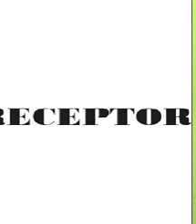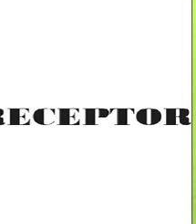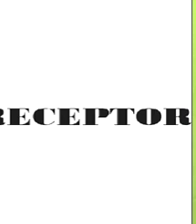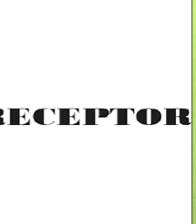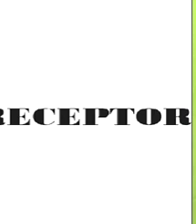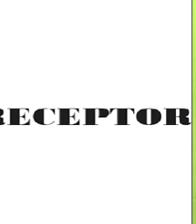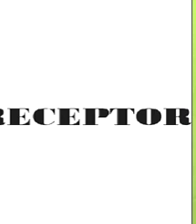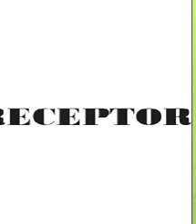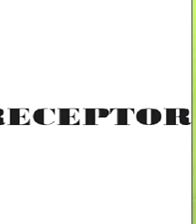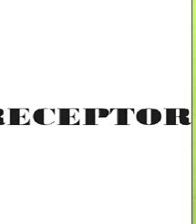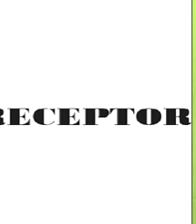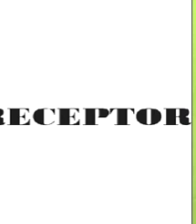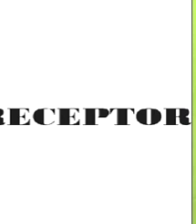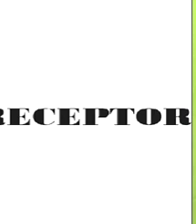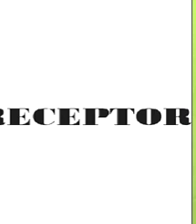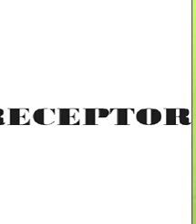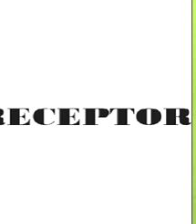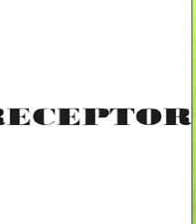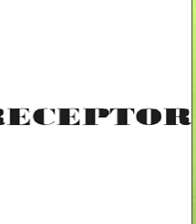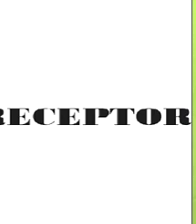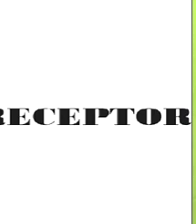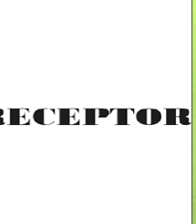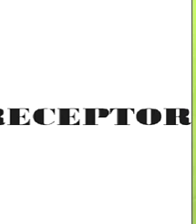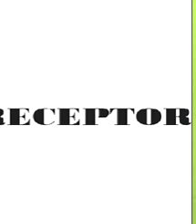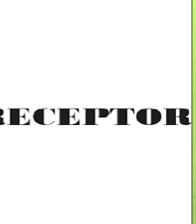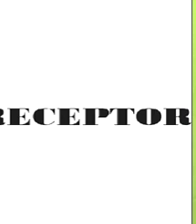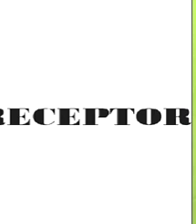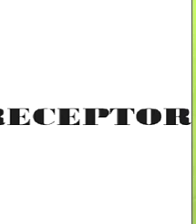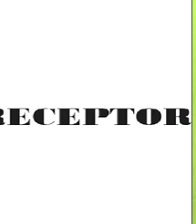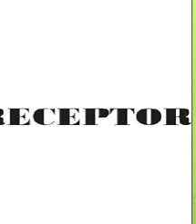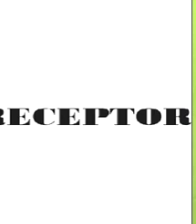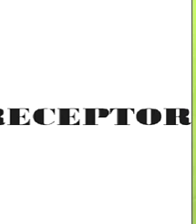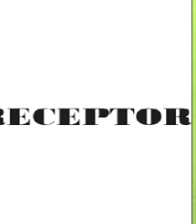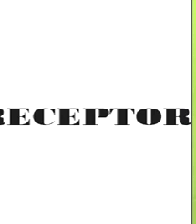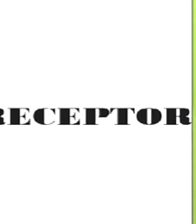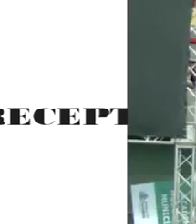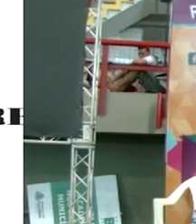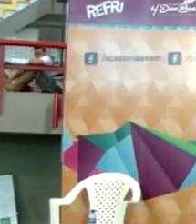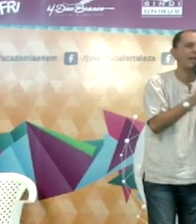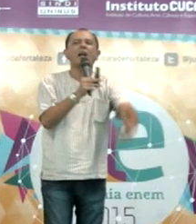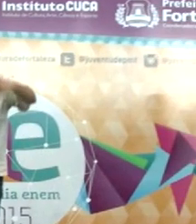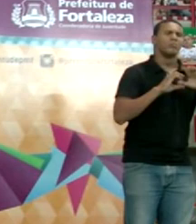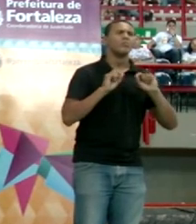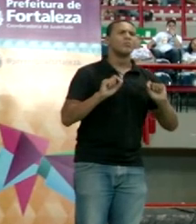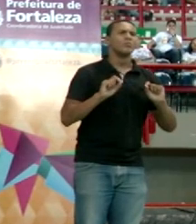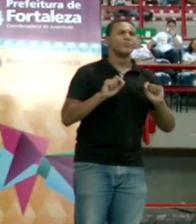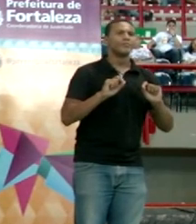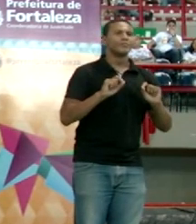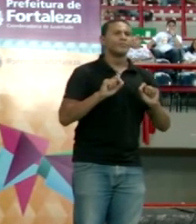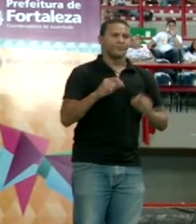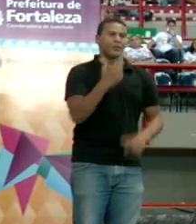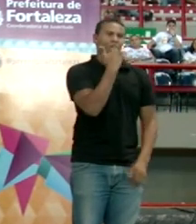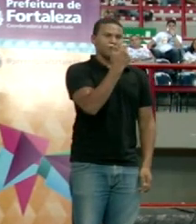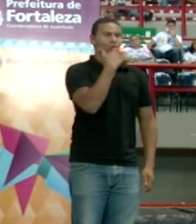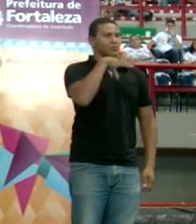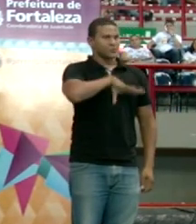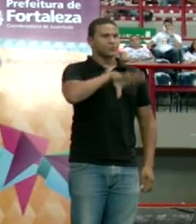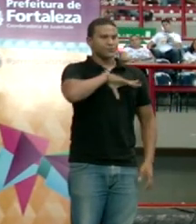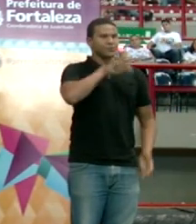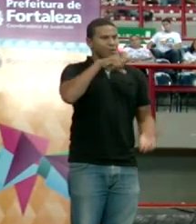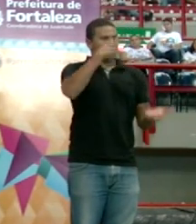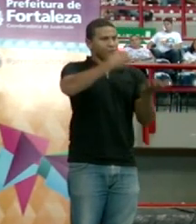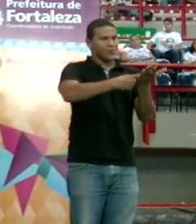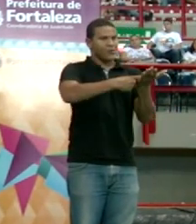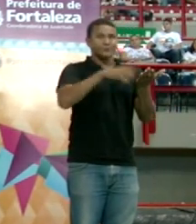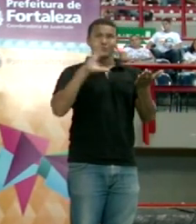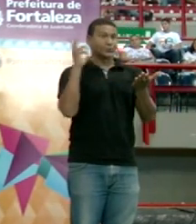utilizando com vocês um código comunicativo. Que código é esse? A língua portuguesa.